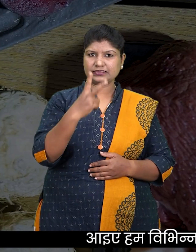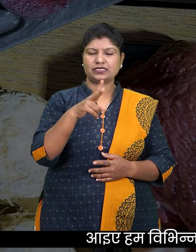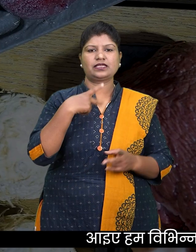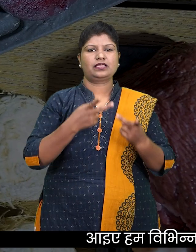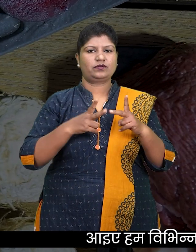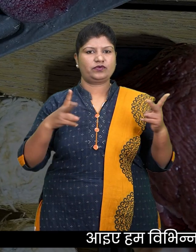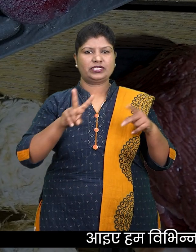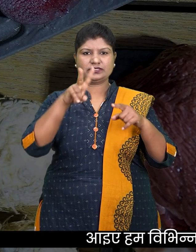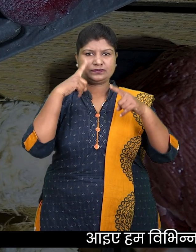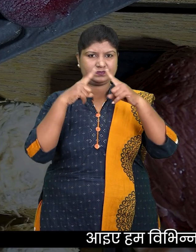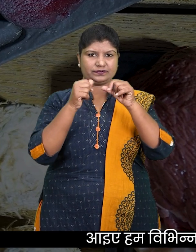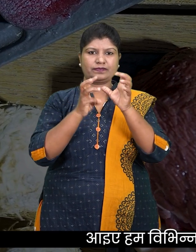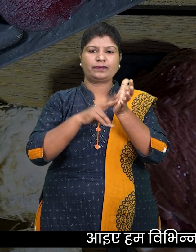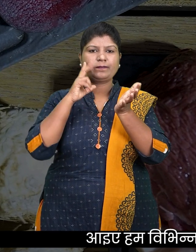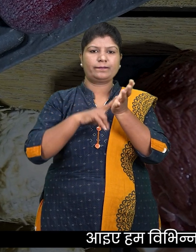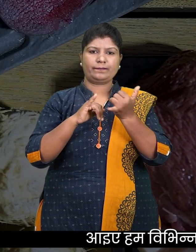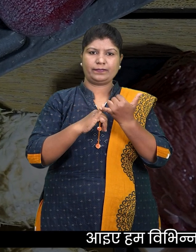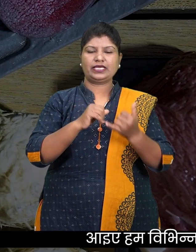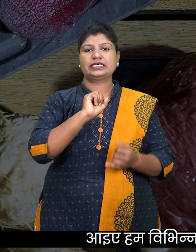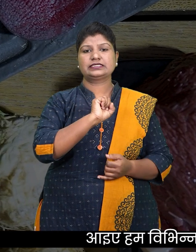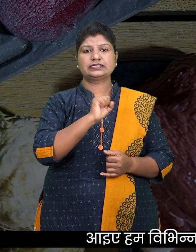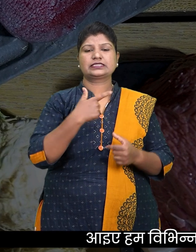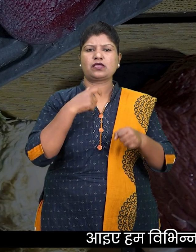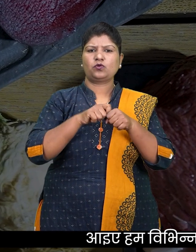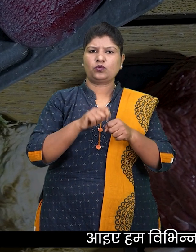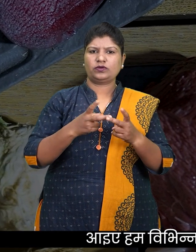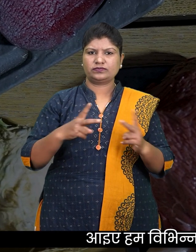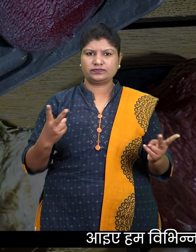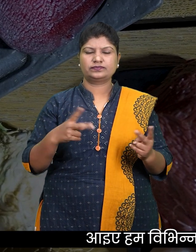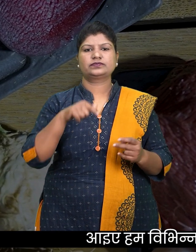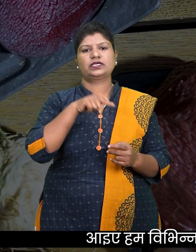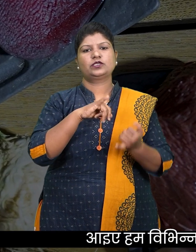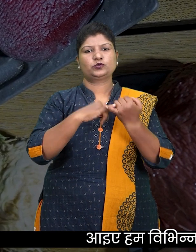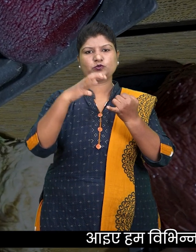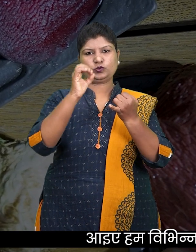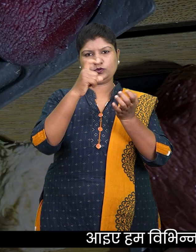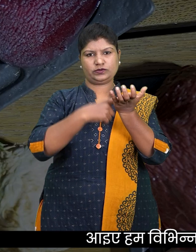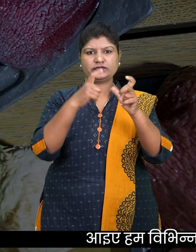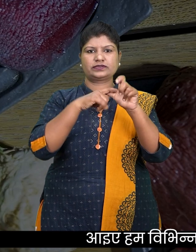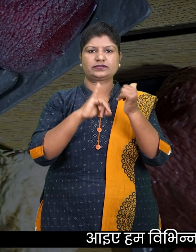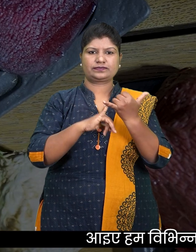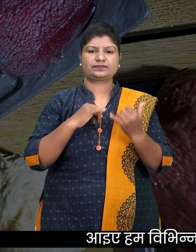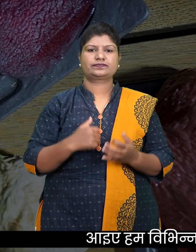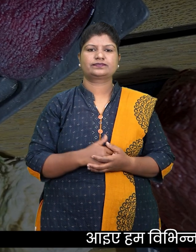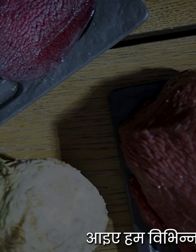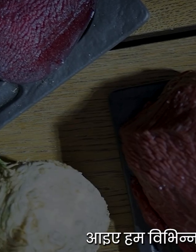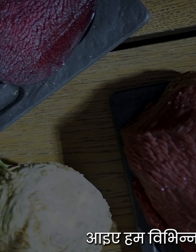आइए हम विभिन्न विटामिन्स, उनके कार्य और उनके स्रोतों को देखें।